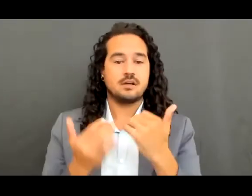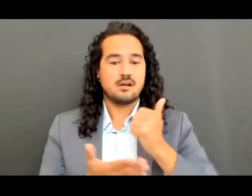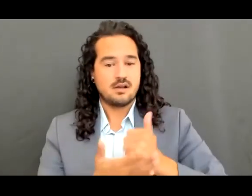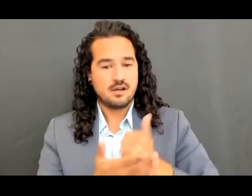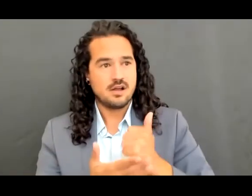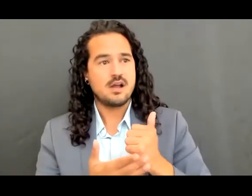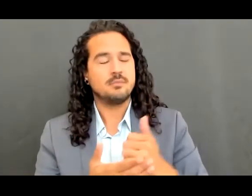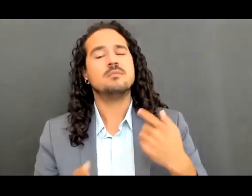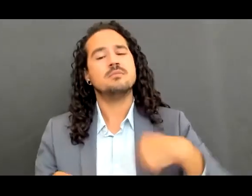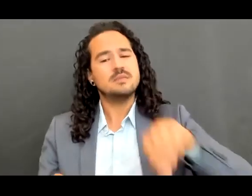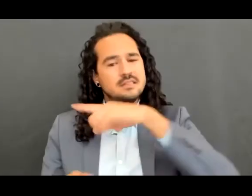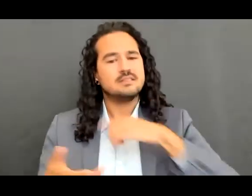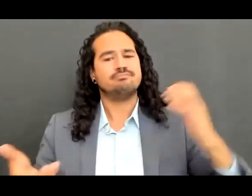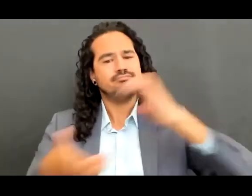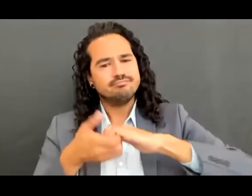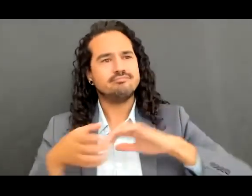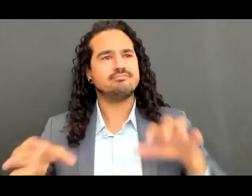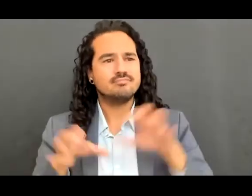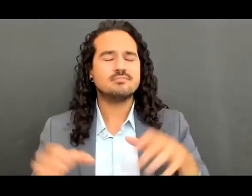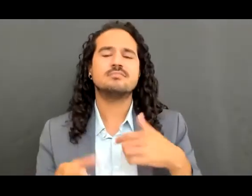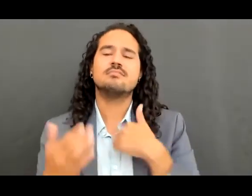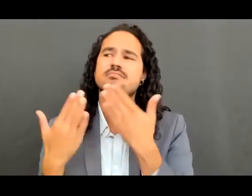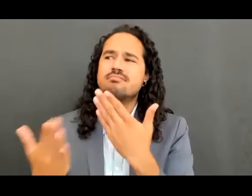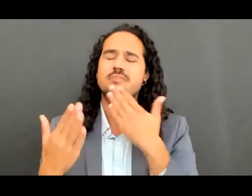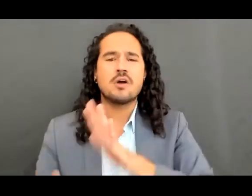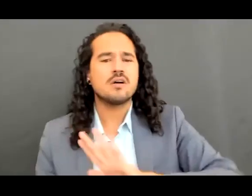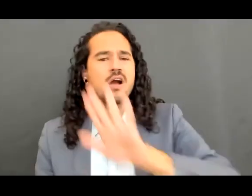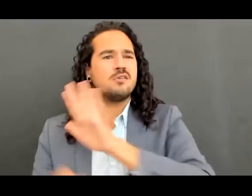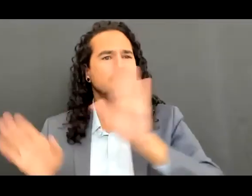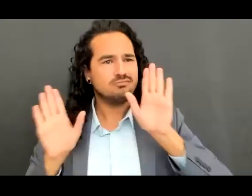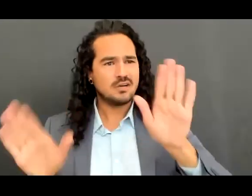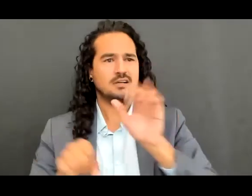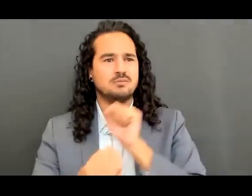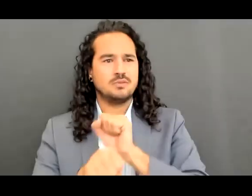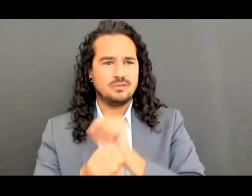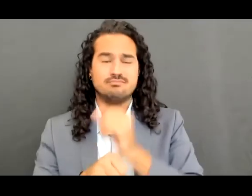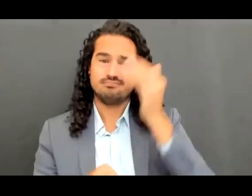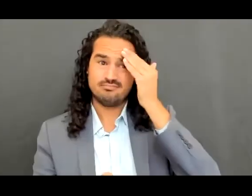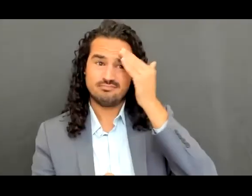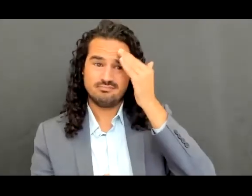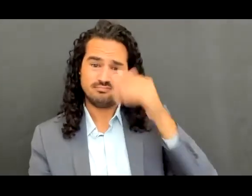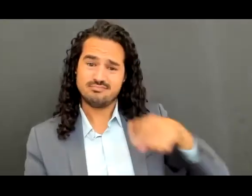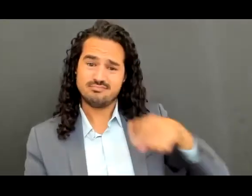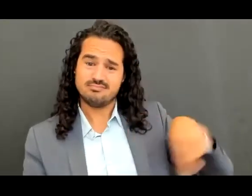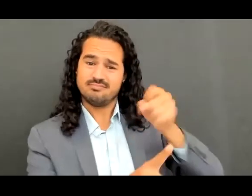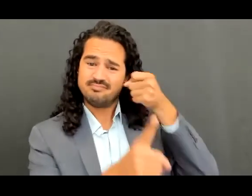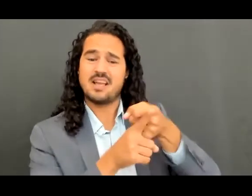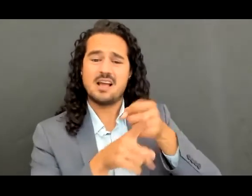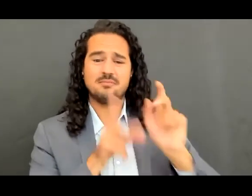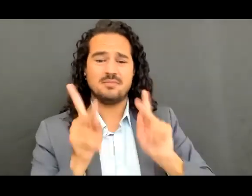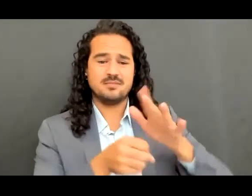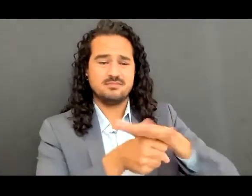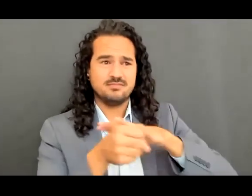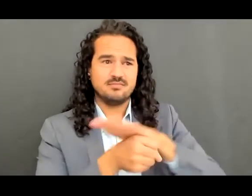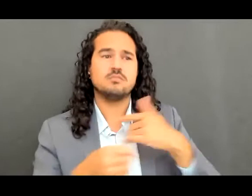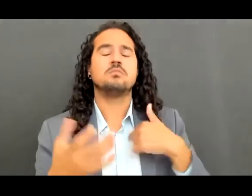miembro de la comunidad, estamos muy agradecidos con esto. Esto impacta a todos. Y bueno, tenemos tanta ansiedad como ustedes y queremos que esto ya